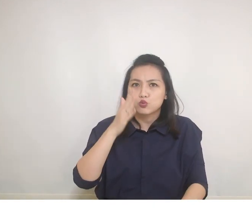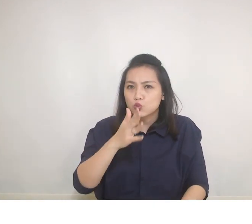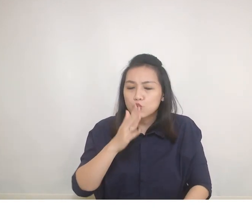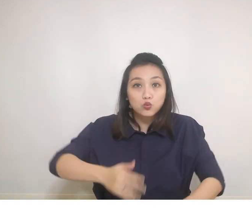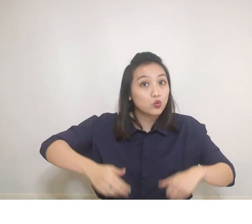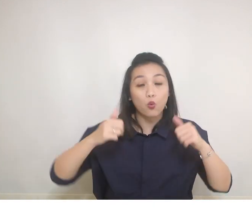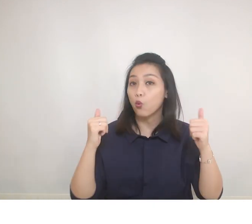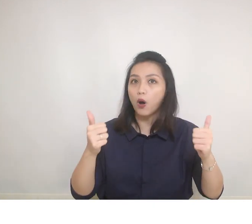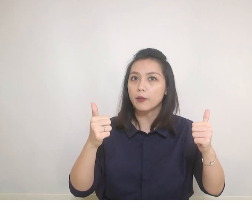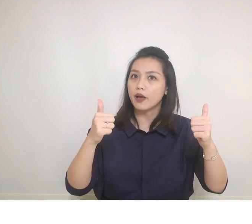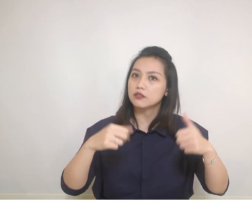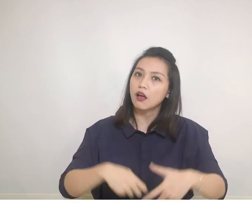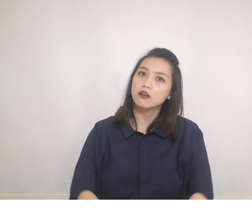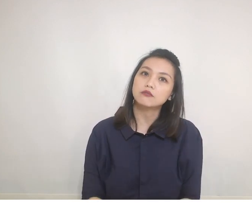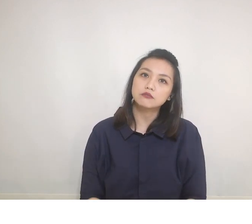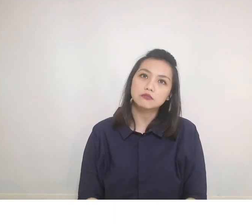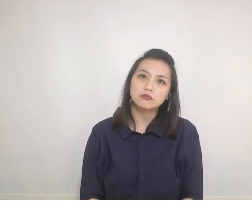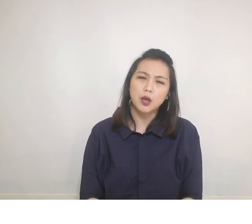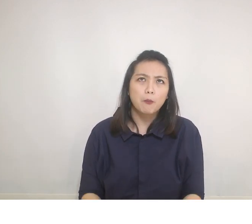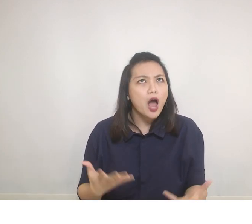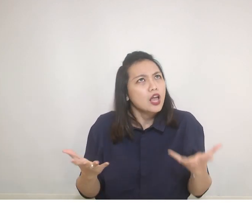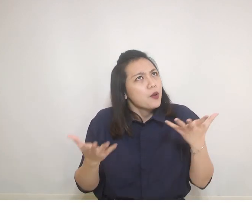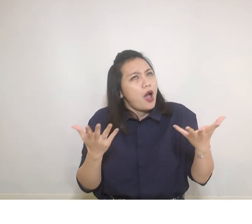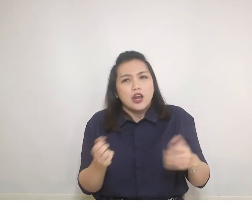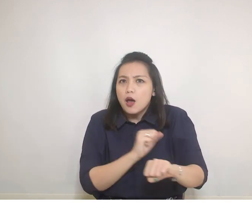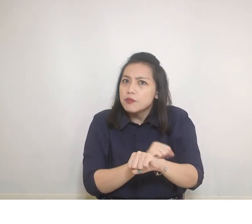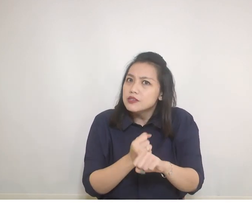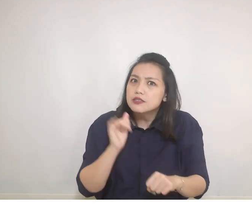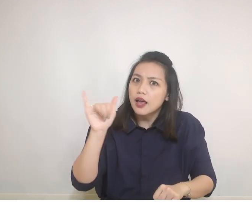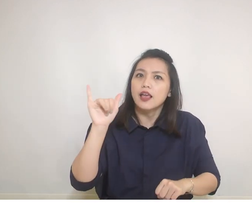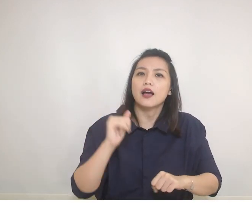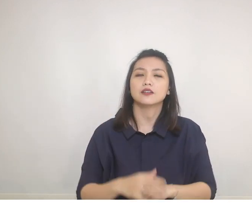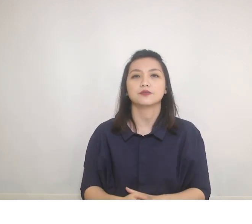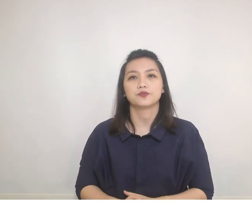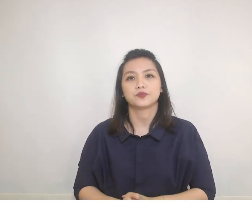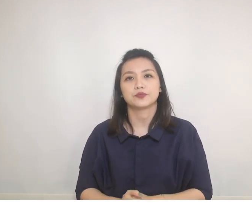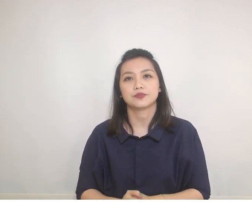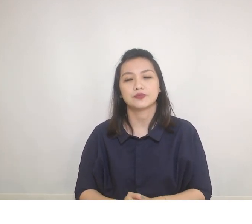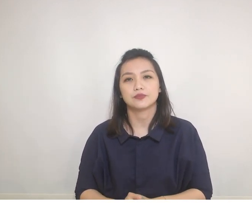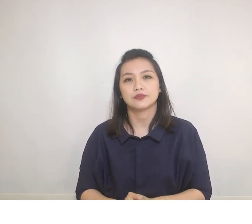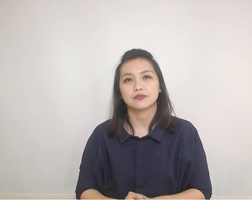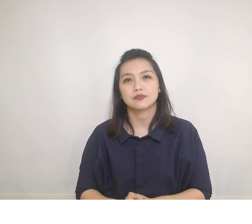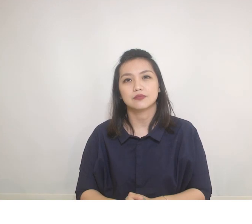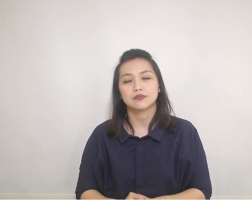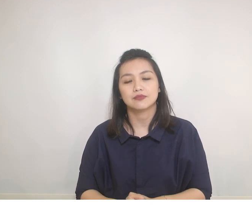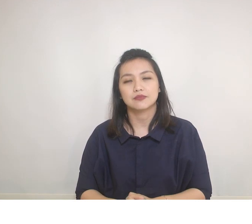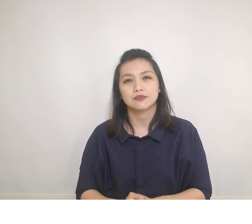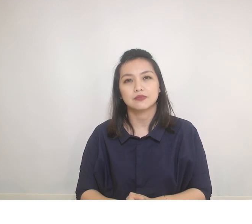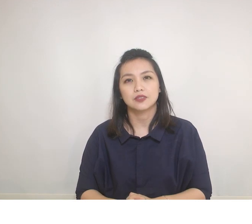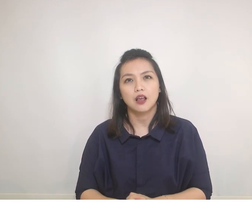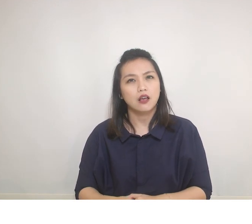uang yang saya kejar. Tapi sekarang kita nih kalau visinya kita nih berubah ya, ketika saya melayani